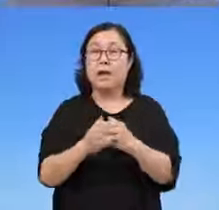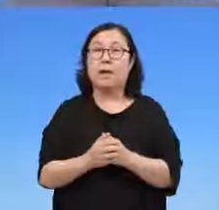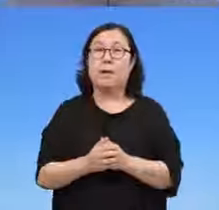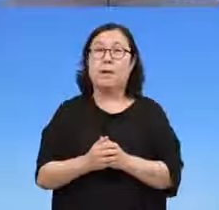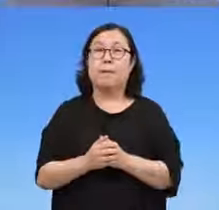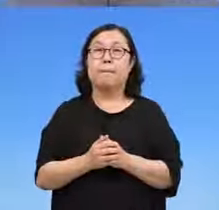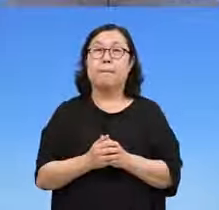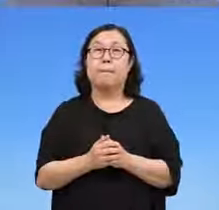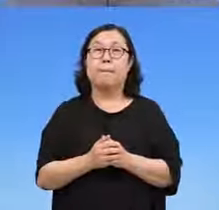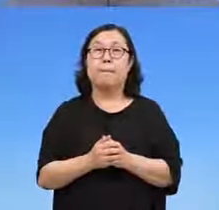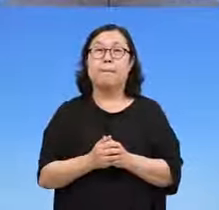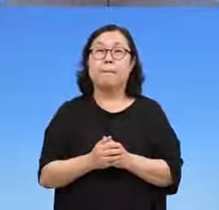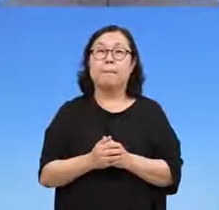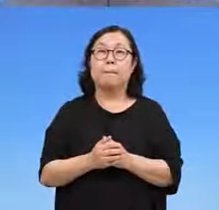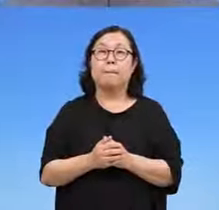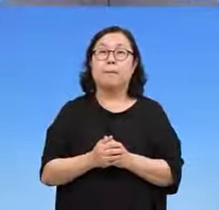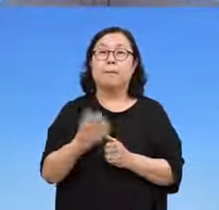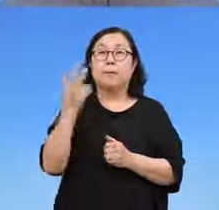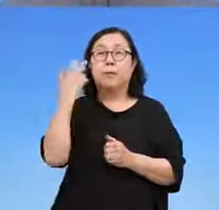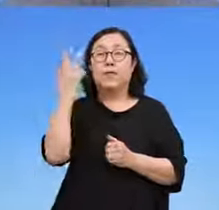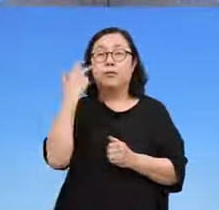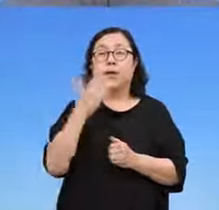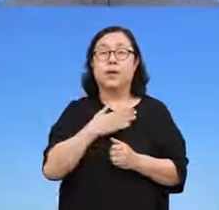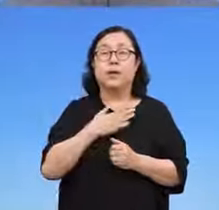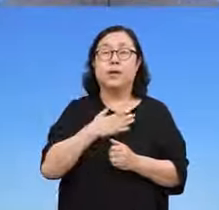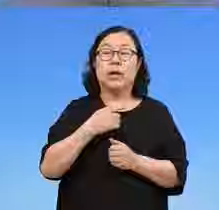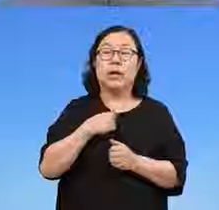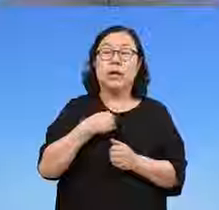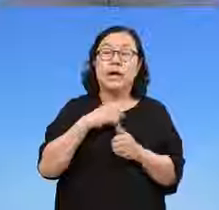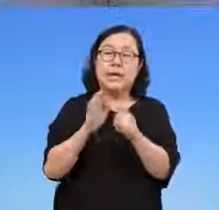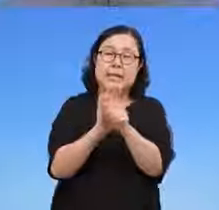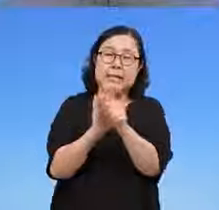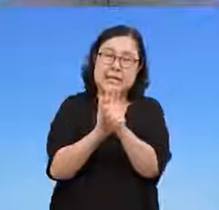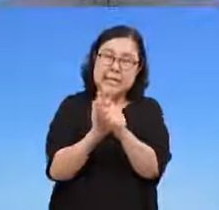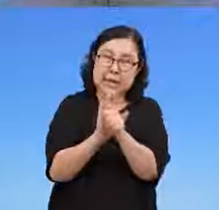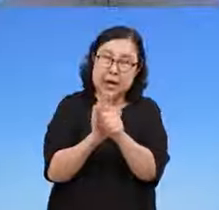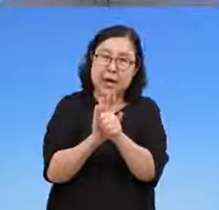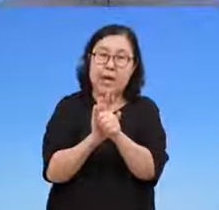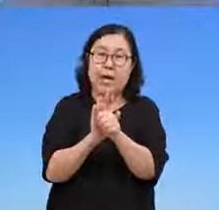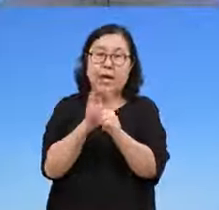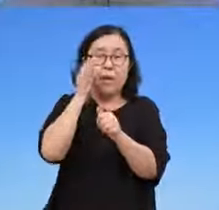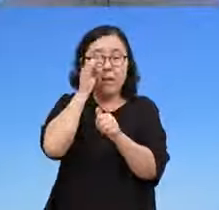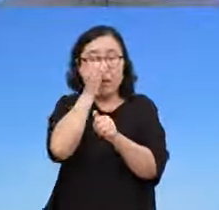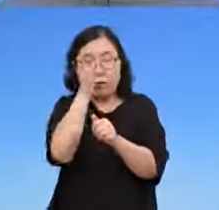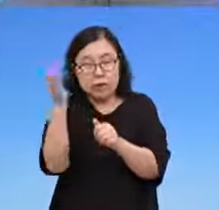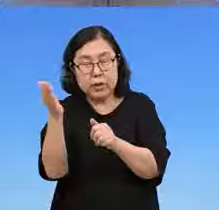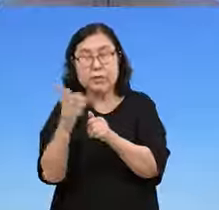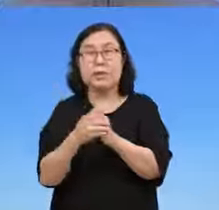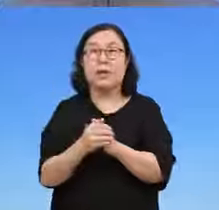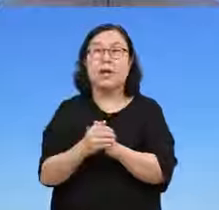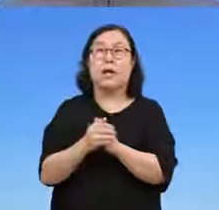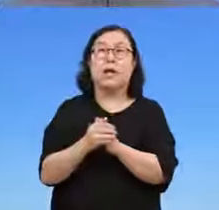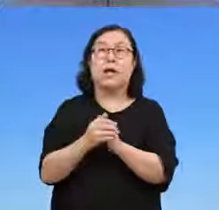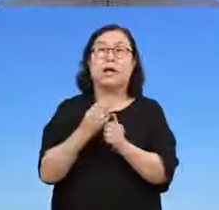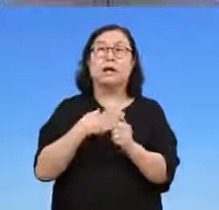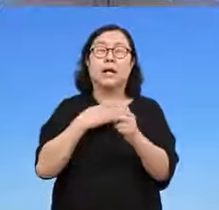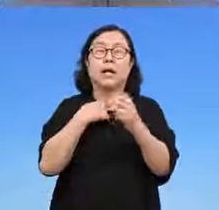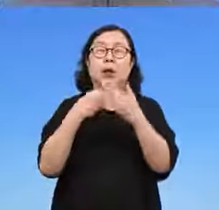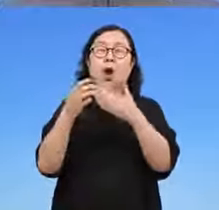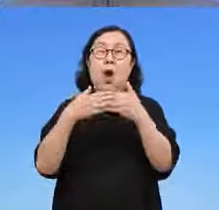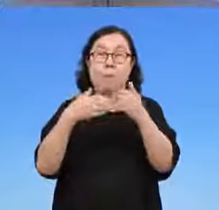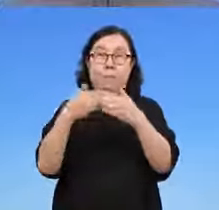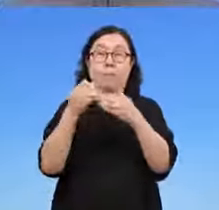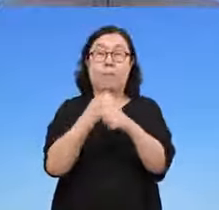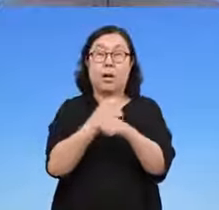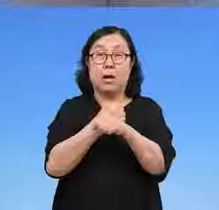있느냐? 이것도 지난주에 하나님이 저에게 친절히 보여주신 증표예요. 이 답을 하기 전에